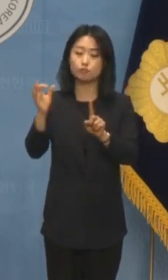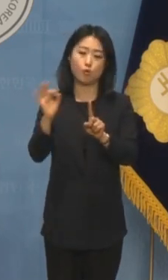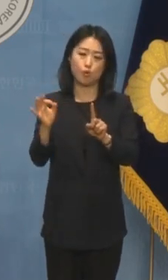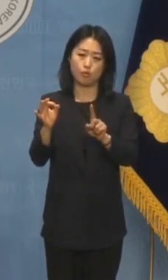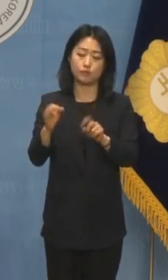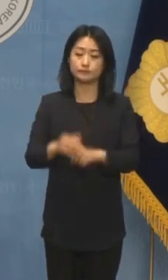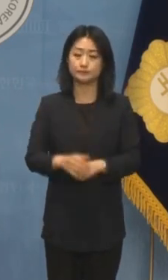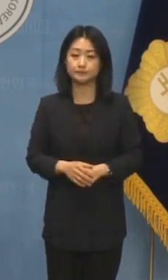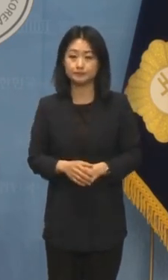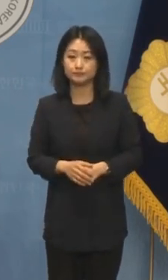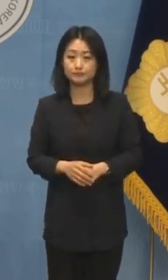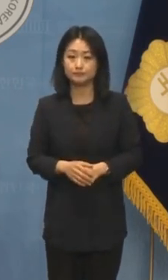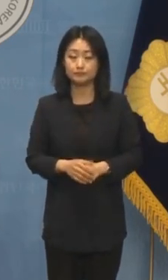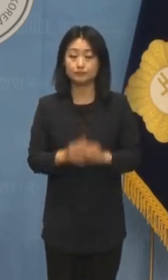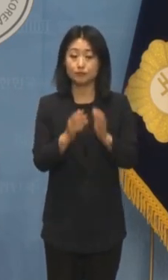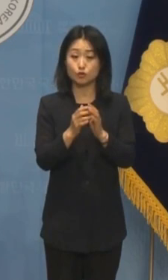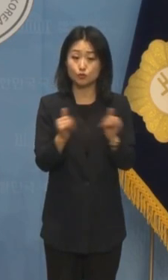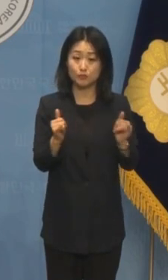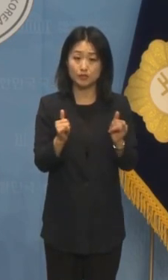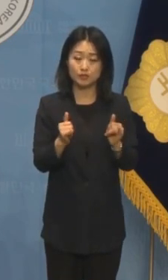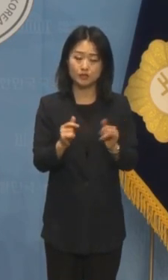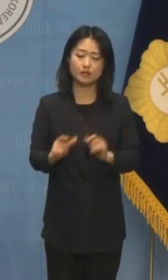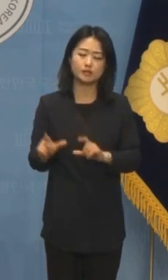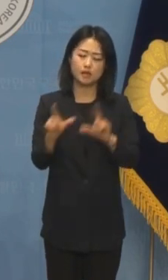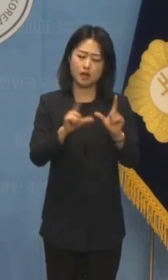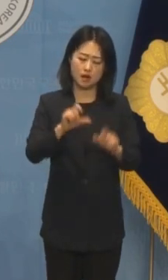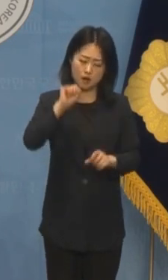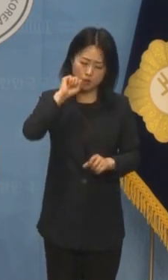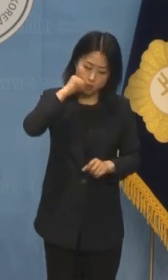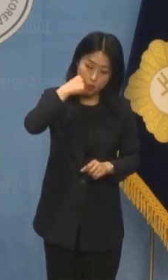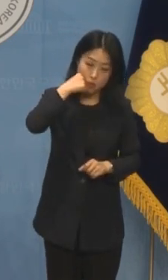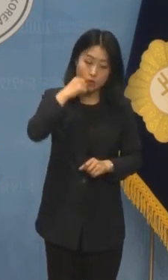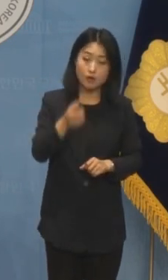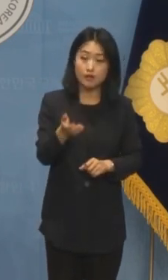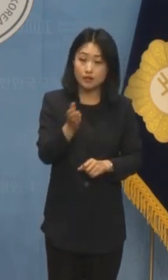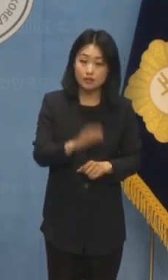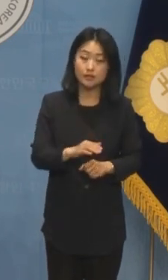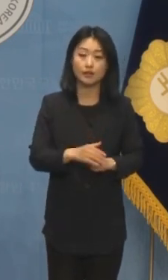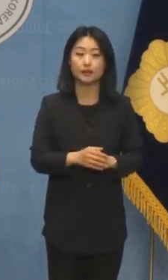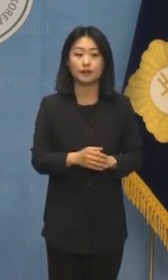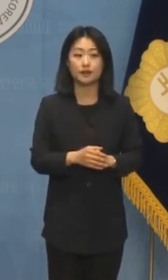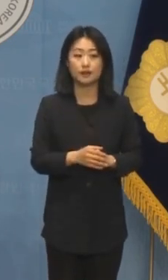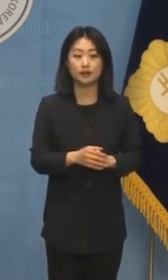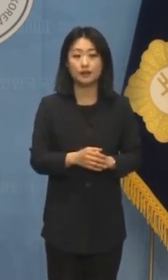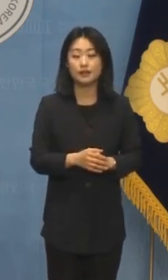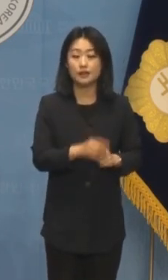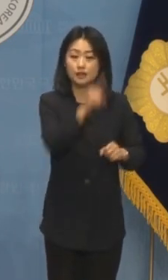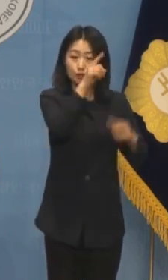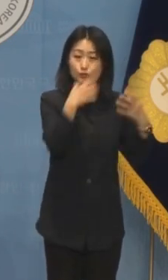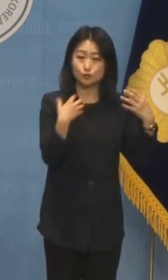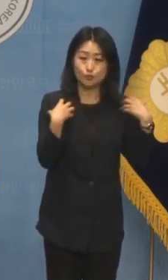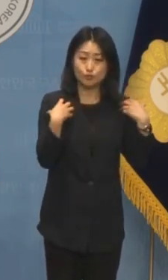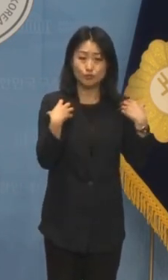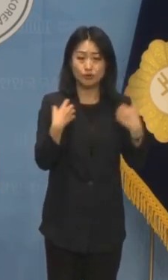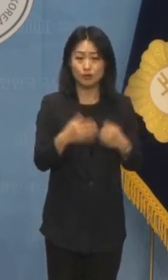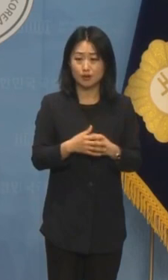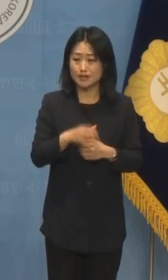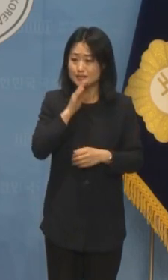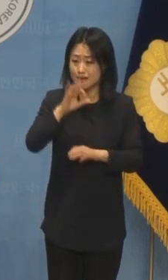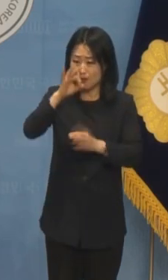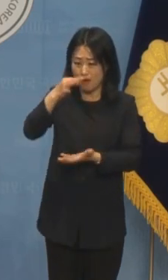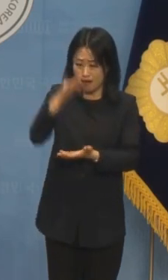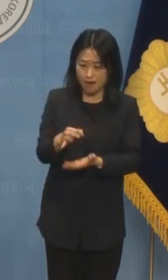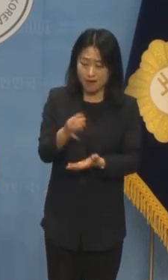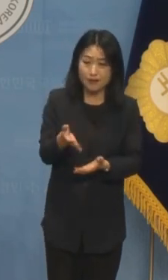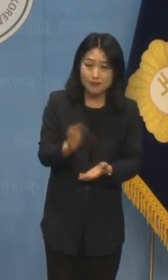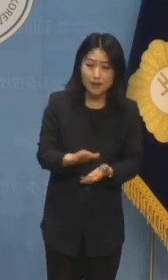감소했습니다. 국민은 갈수록 살기 힘든데 성과 창출 미흡이요? 실질 임금 감소가